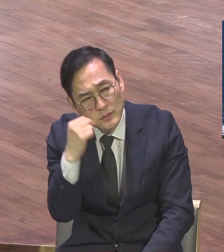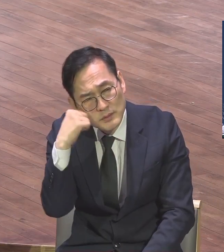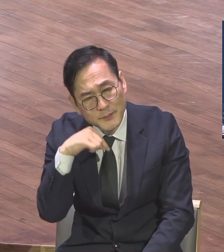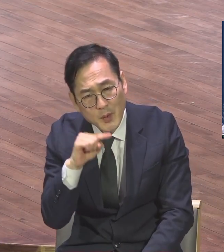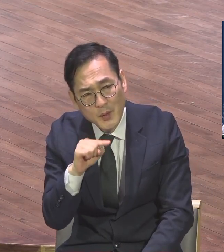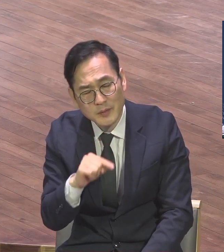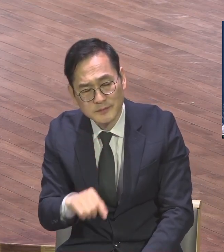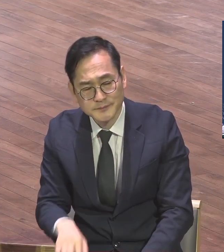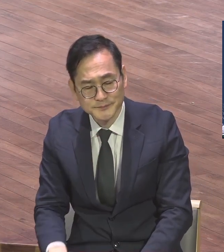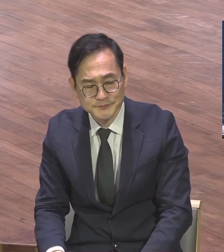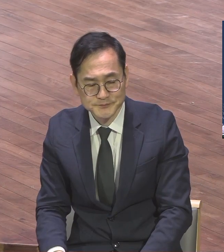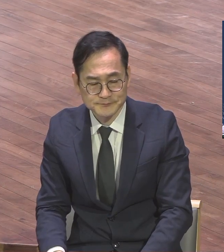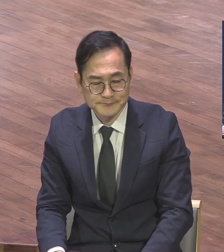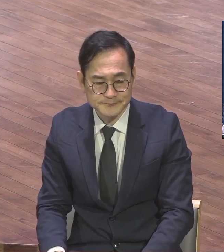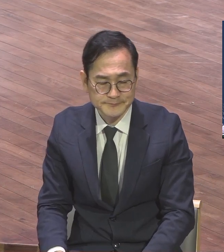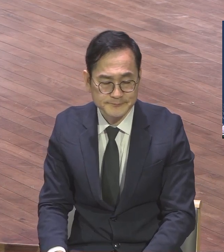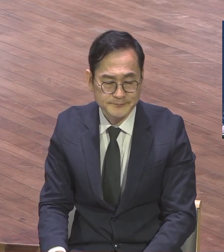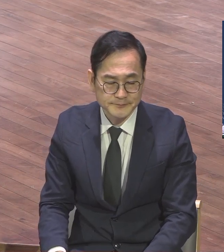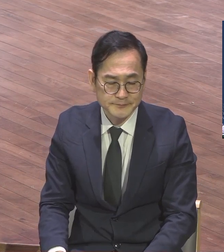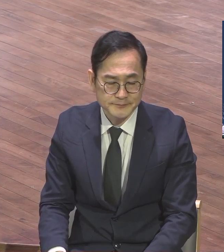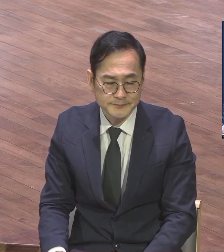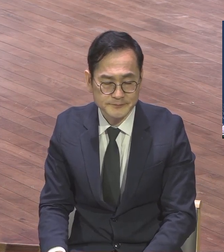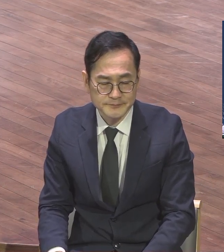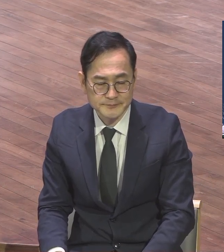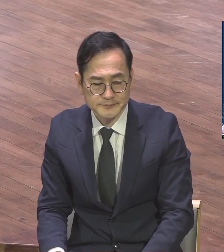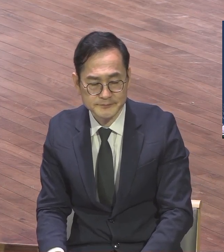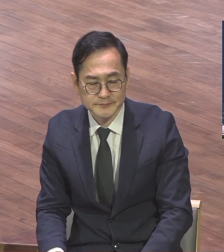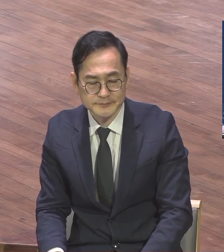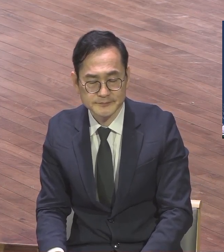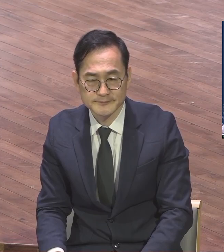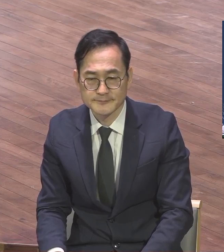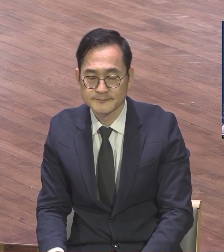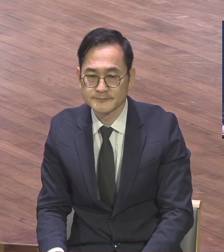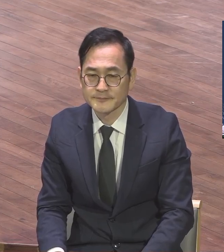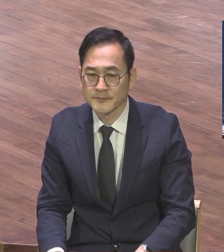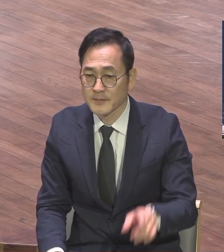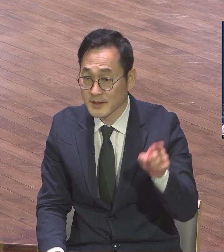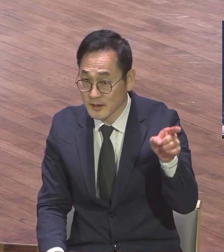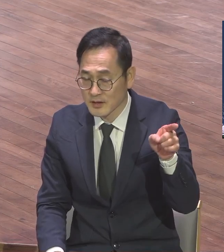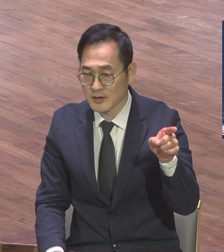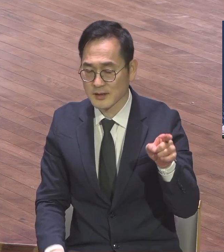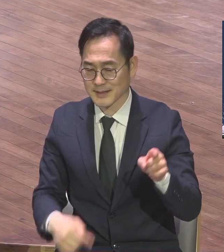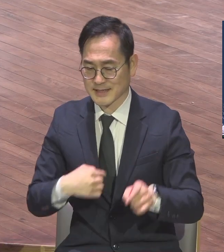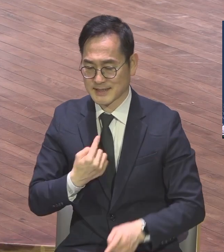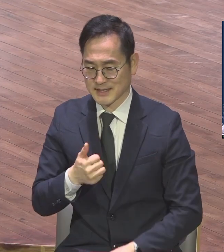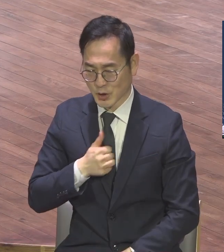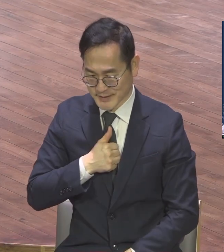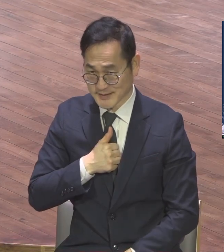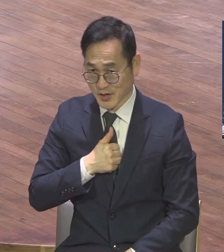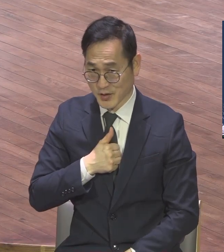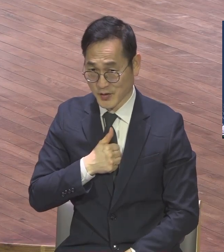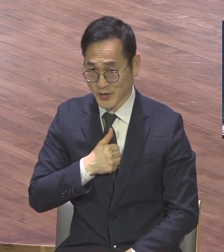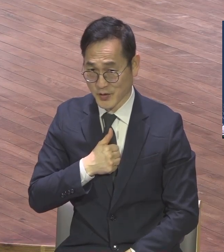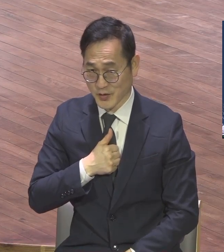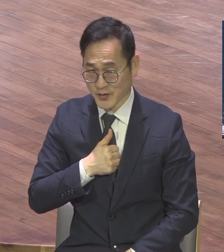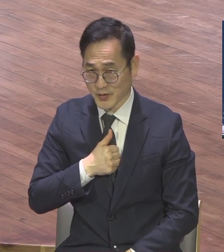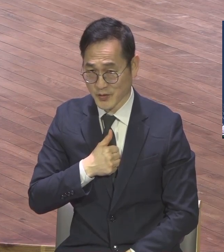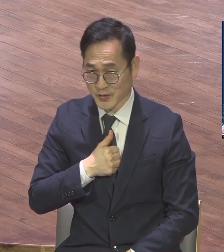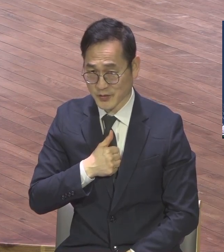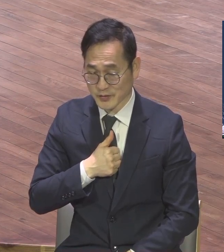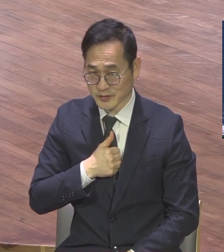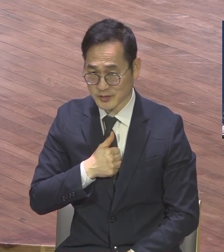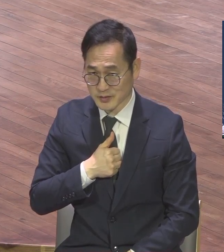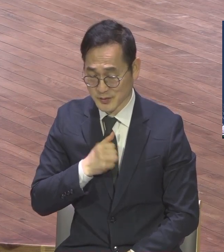오늘 이것을 알려고 하면은 적어도 자기 정체성의 문제를 들여다볼 필요가 있어요. 오직 성령이